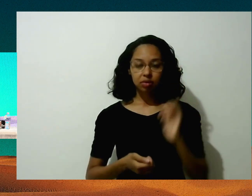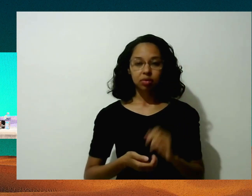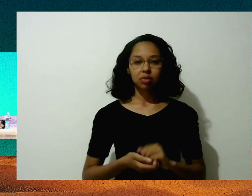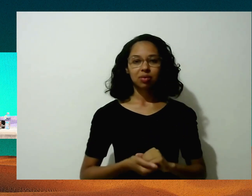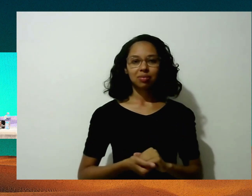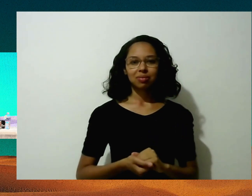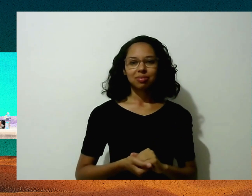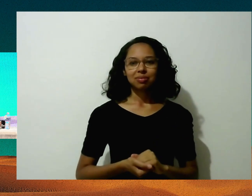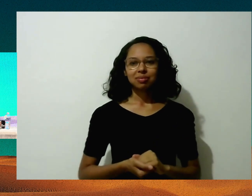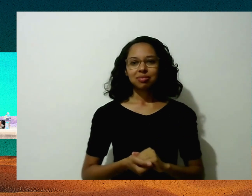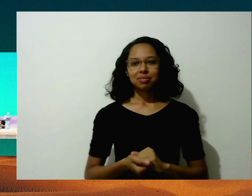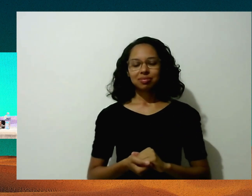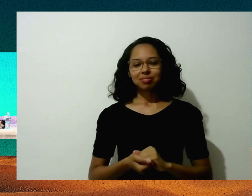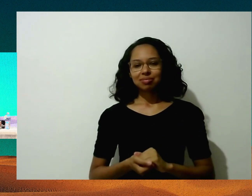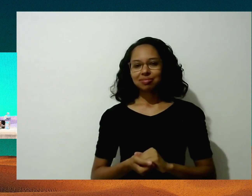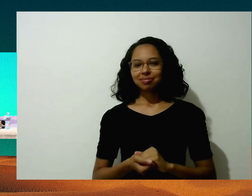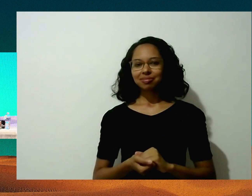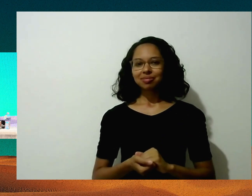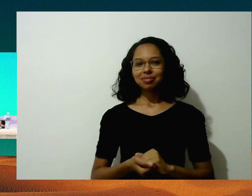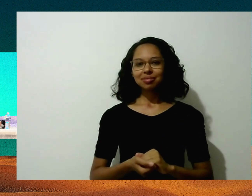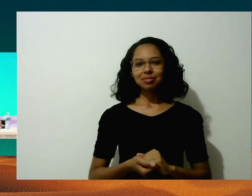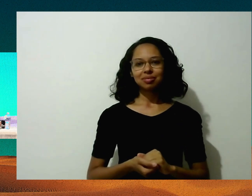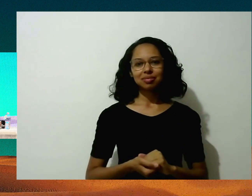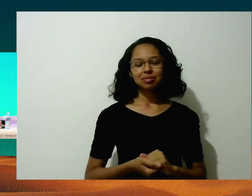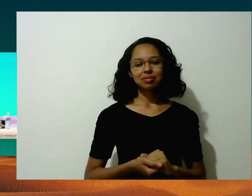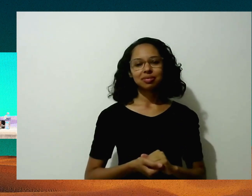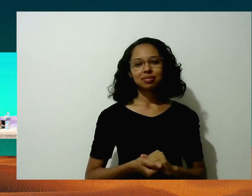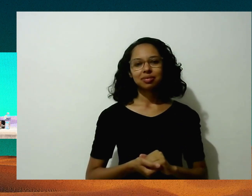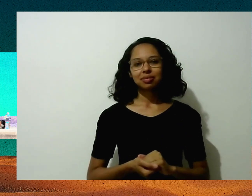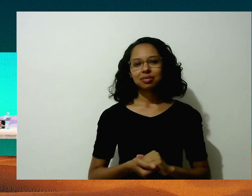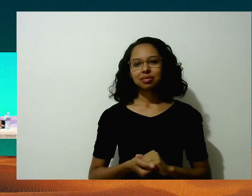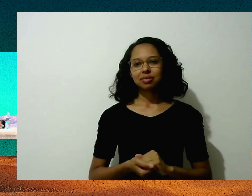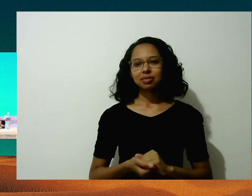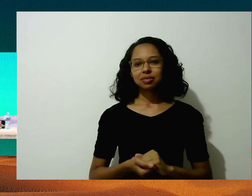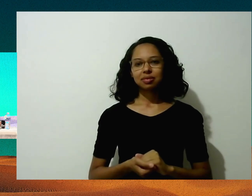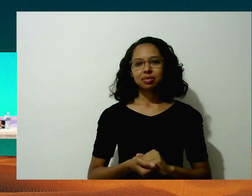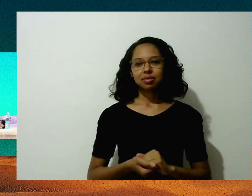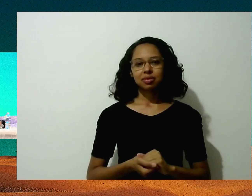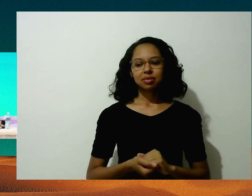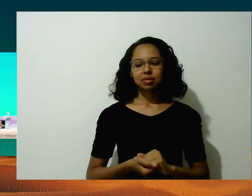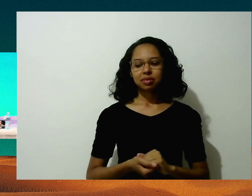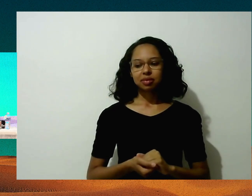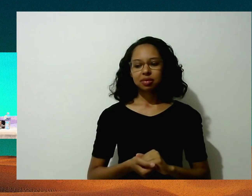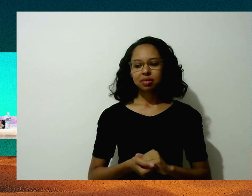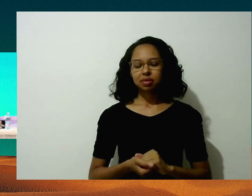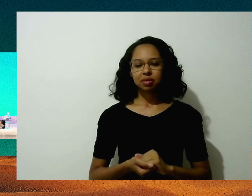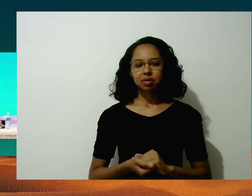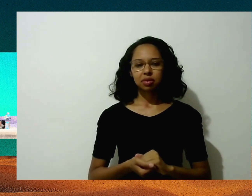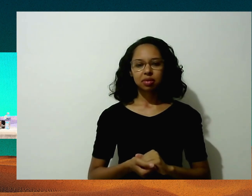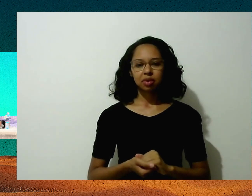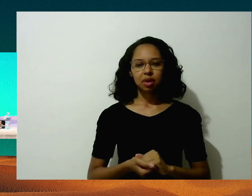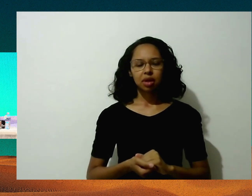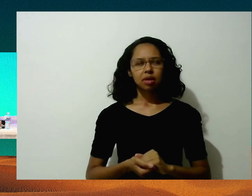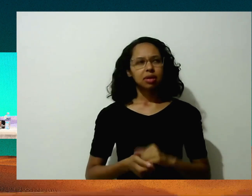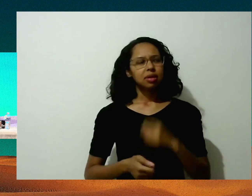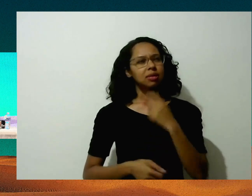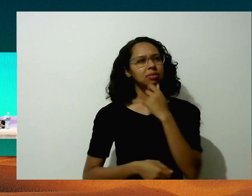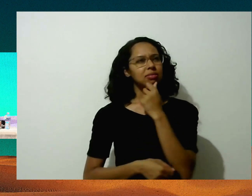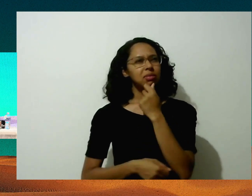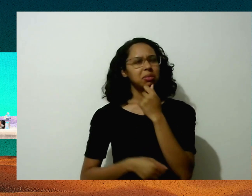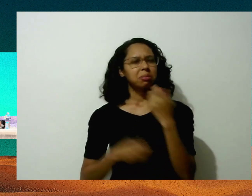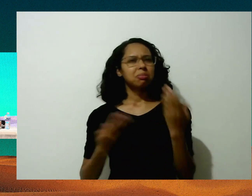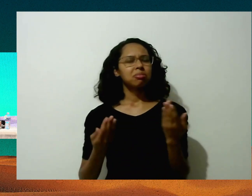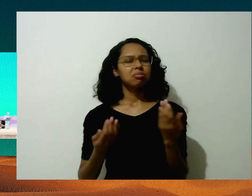not sure if you are following me. Ué, não é para usar todo o talento que Deus me deu,